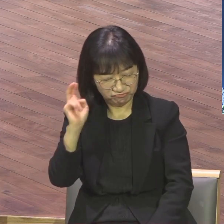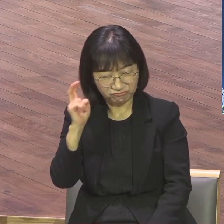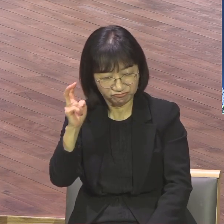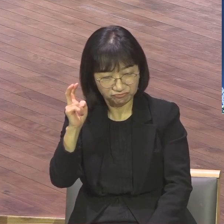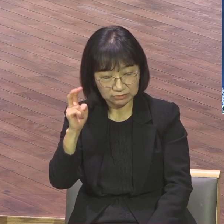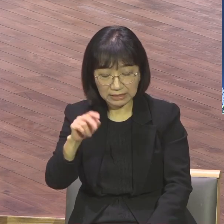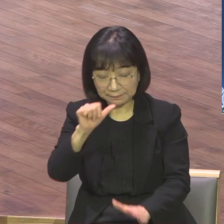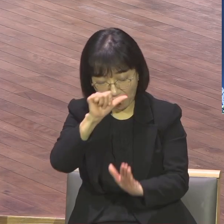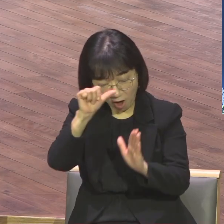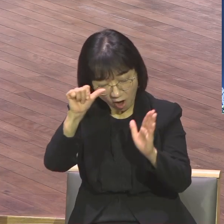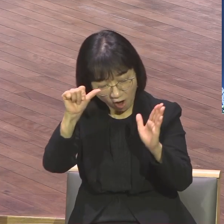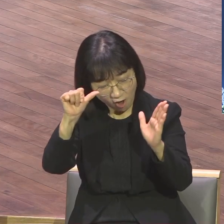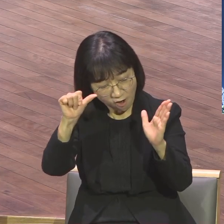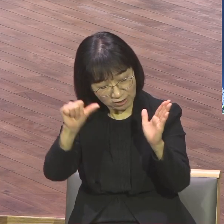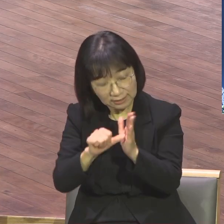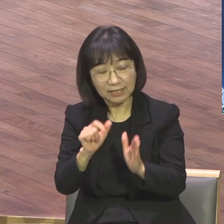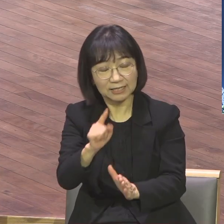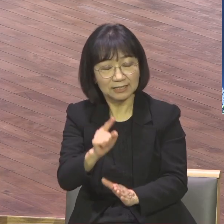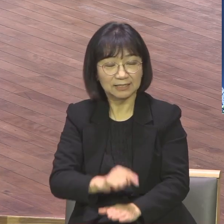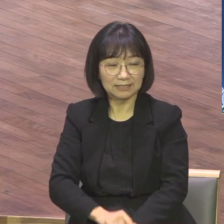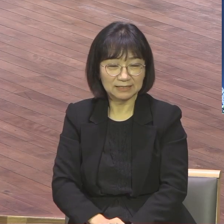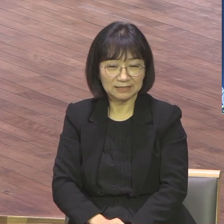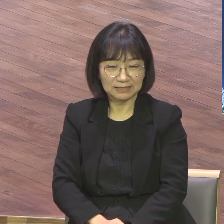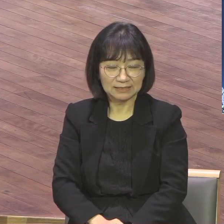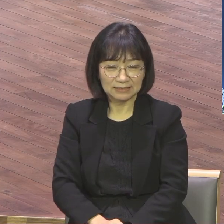평생 그렇게 살아요. 그 신앙생인 줄 알아 그게.